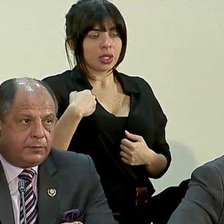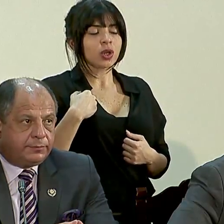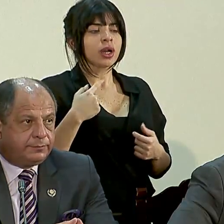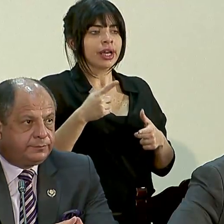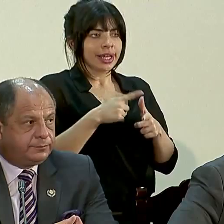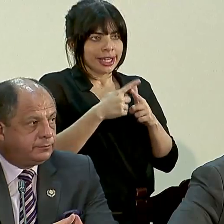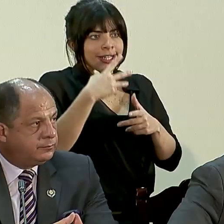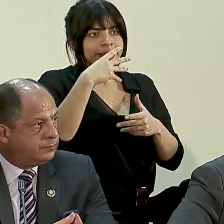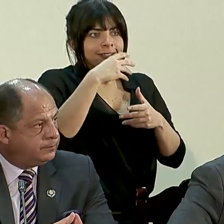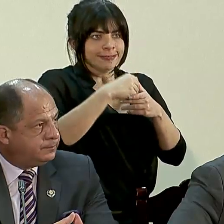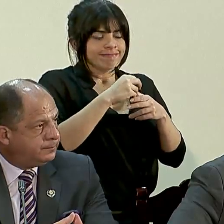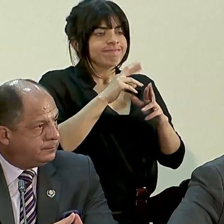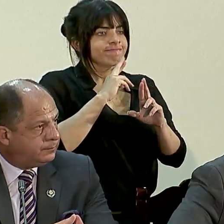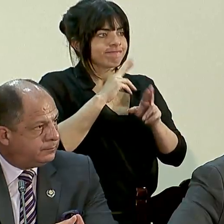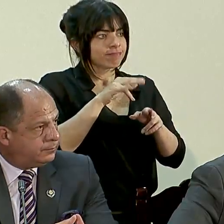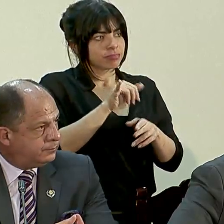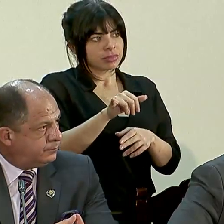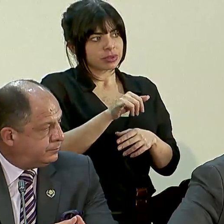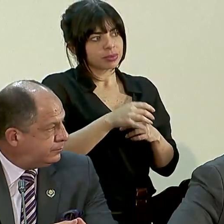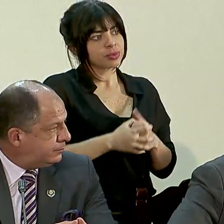sido sopesado, cómo no.